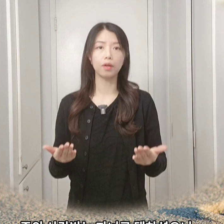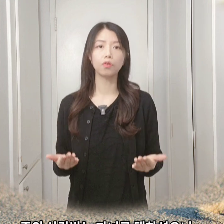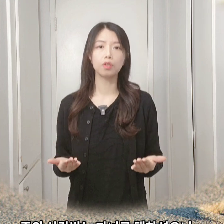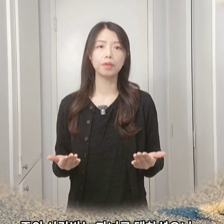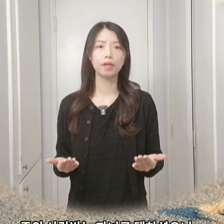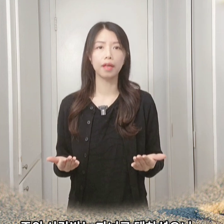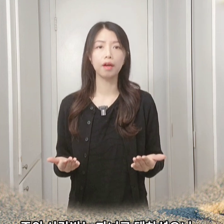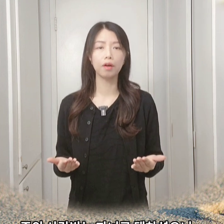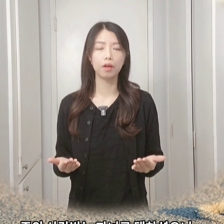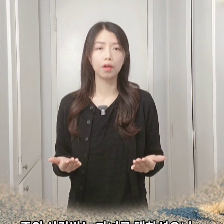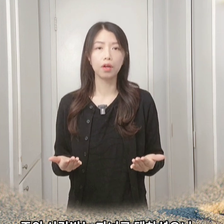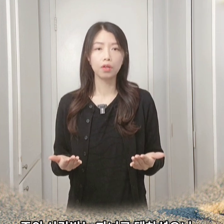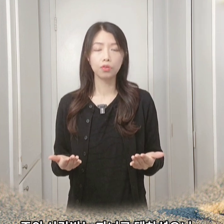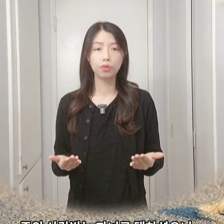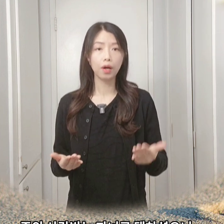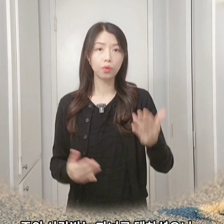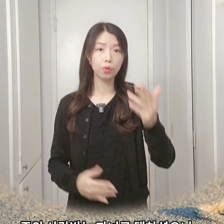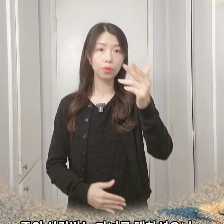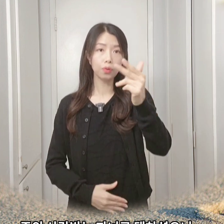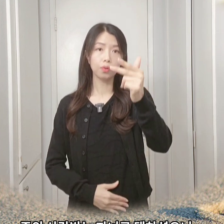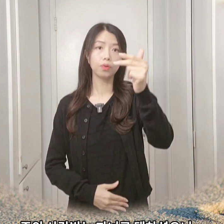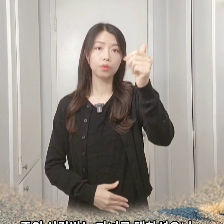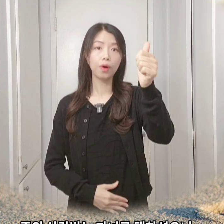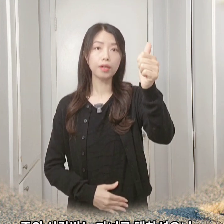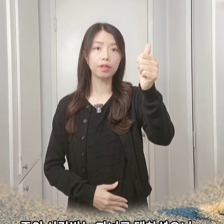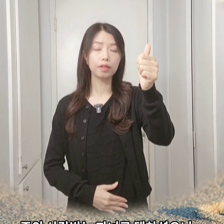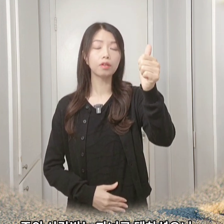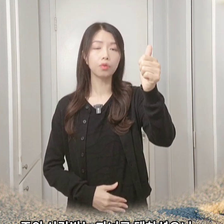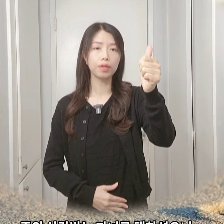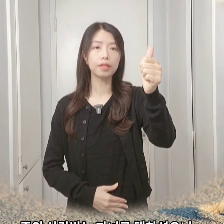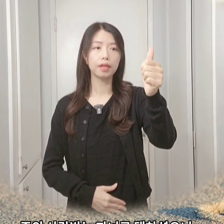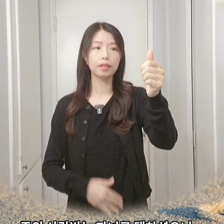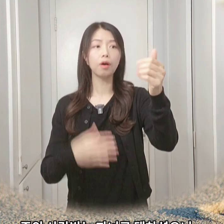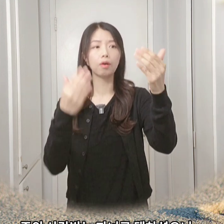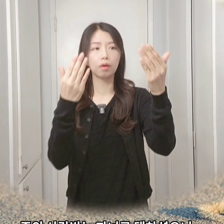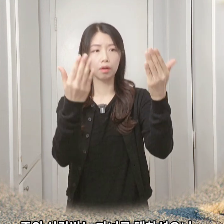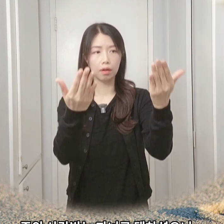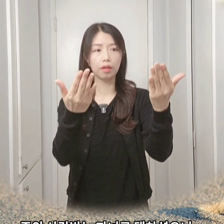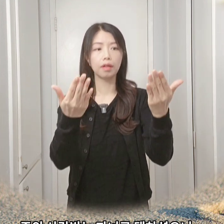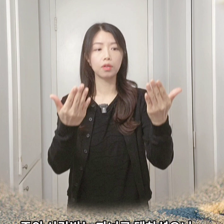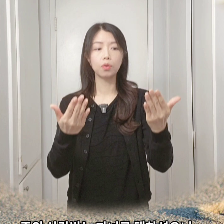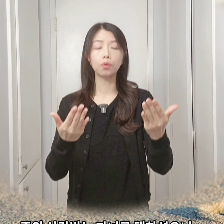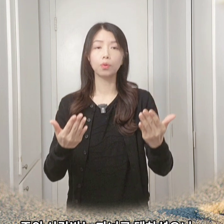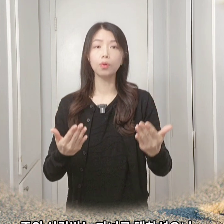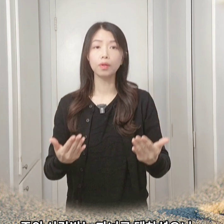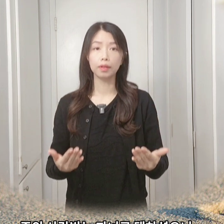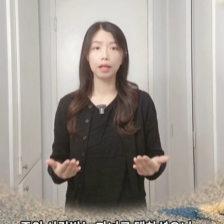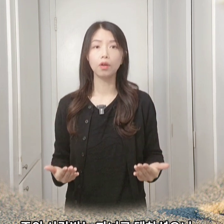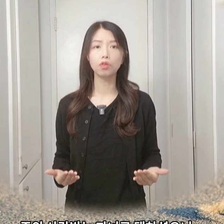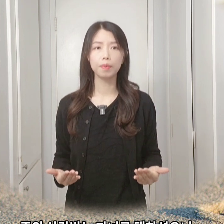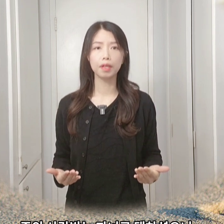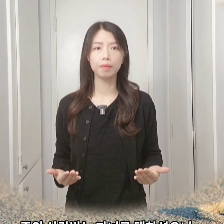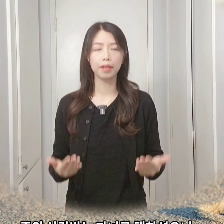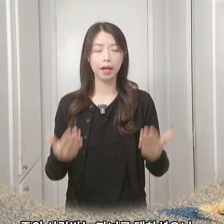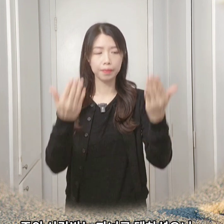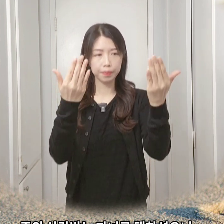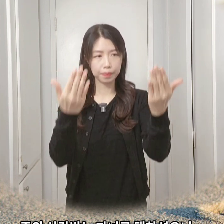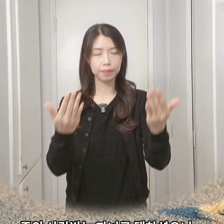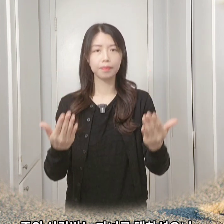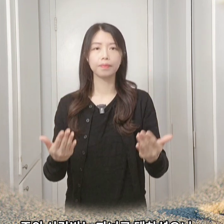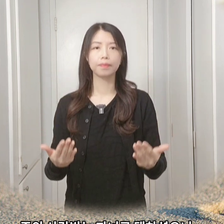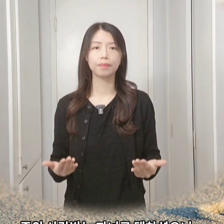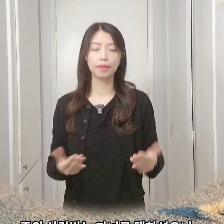쪽으로 당겨주시면 되는데요. 주라고 수어하셨던 그 위치에서 내 쪽으로 당겨주시면 됩니다.